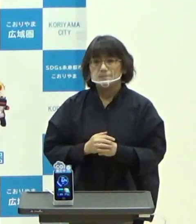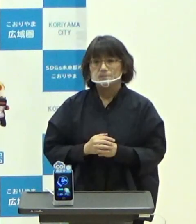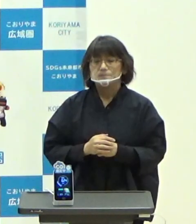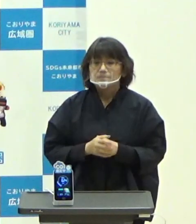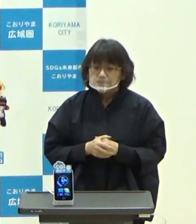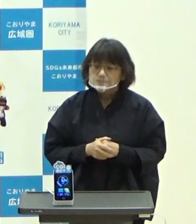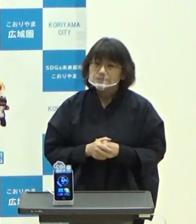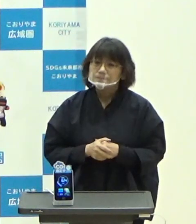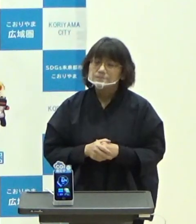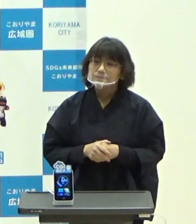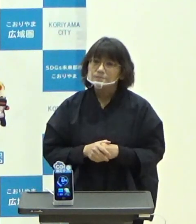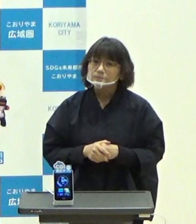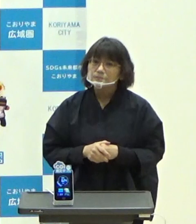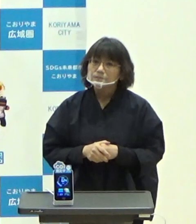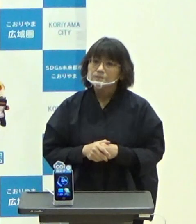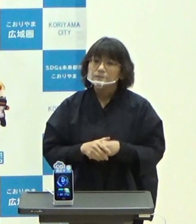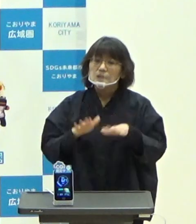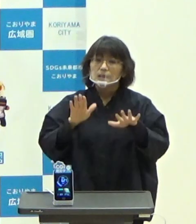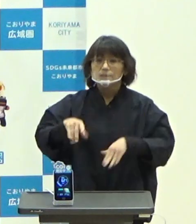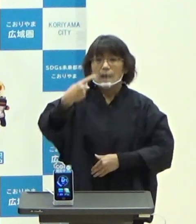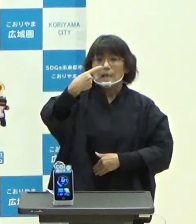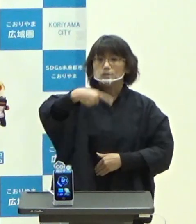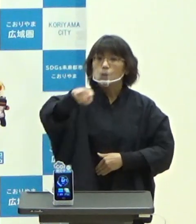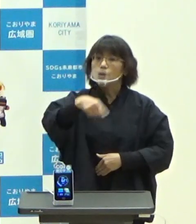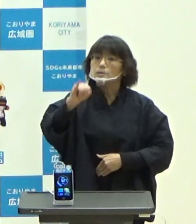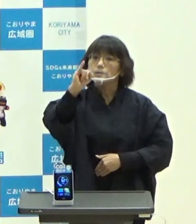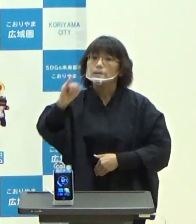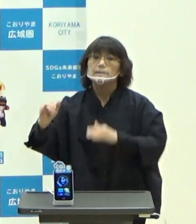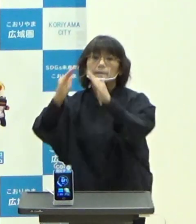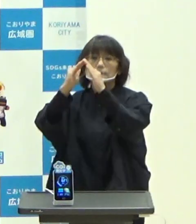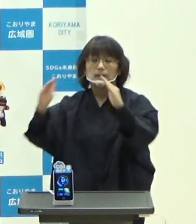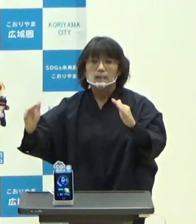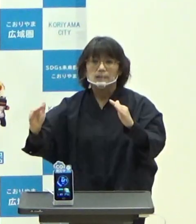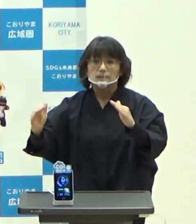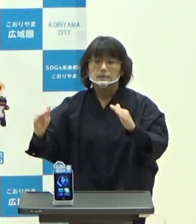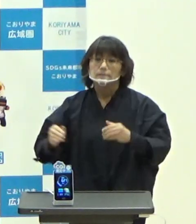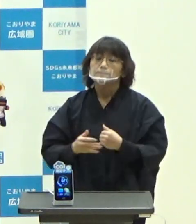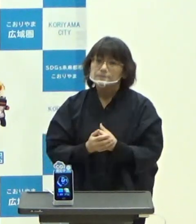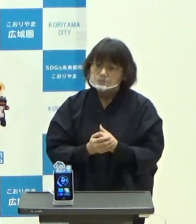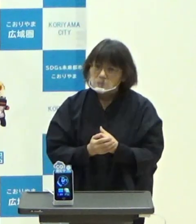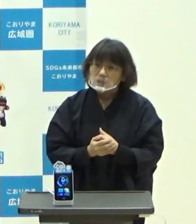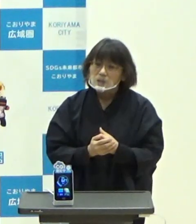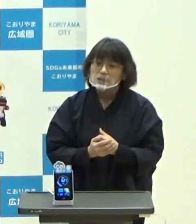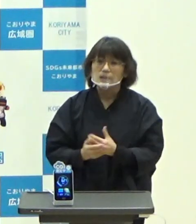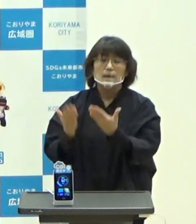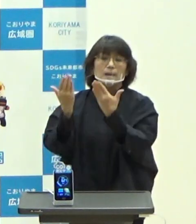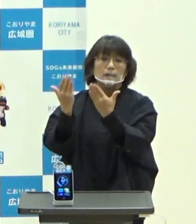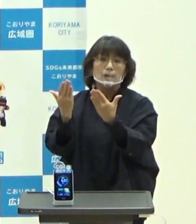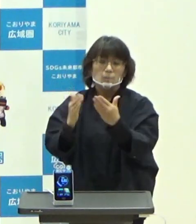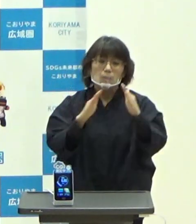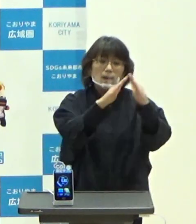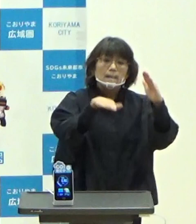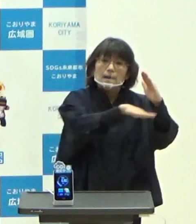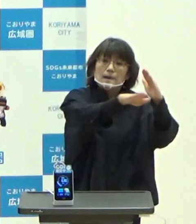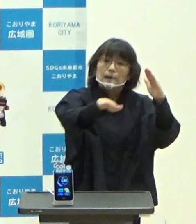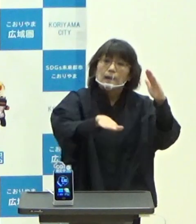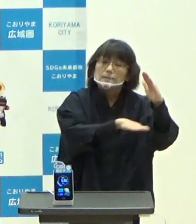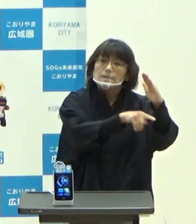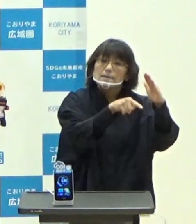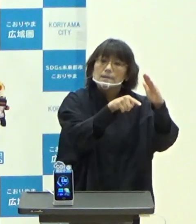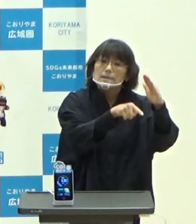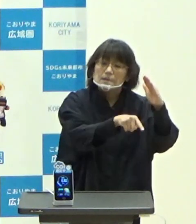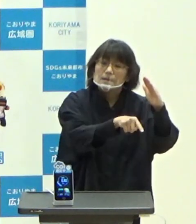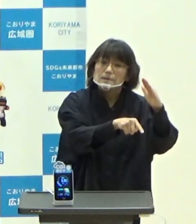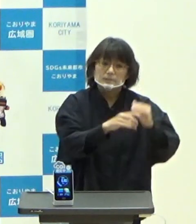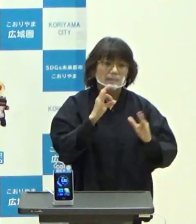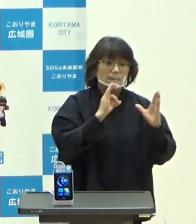し上げましたけれども、今、教育委員会でですね、各校、それから家庭にですね、メッセ